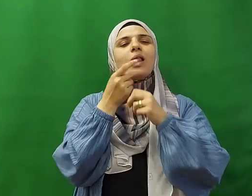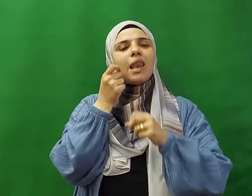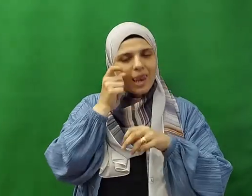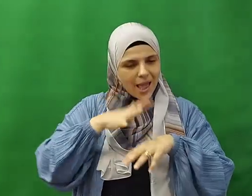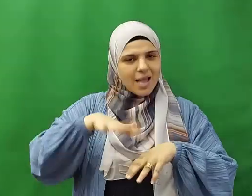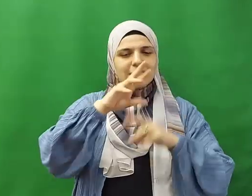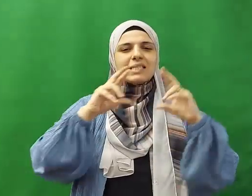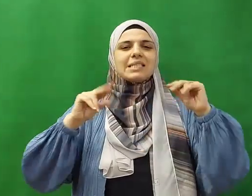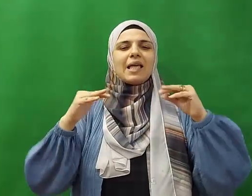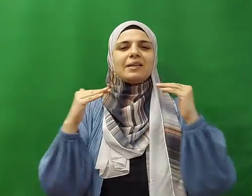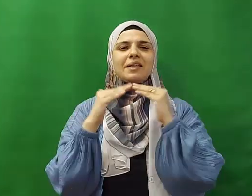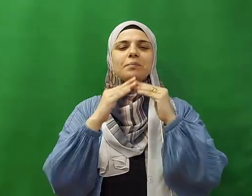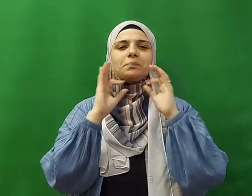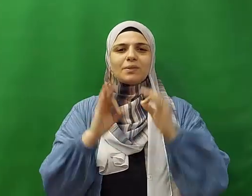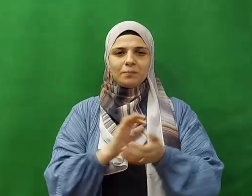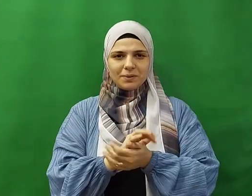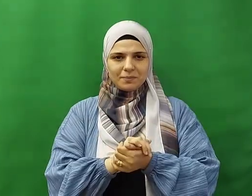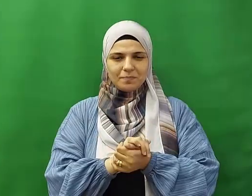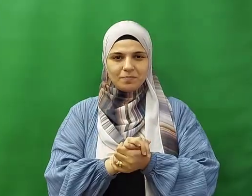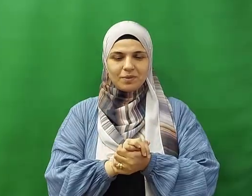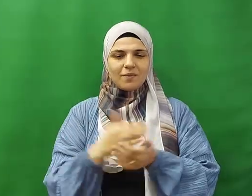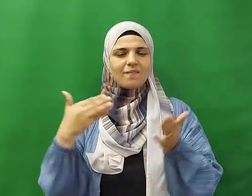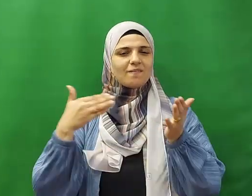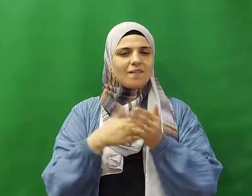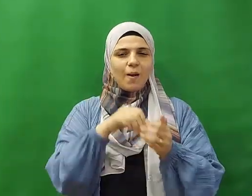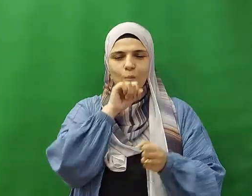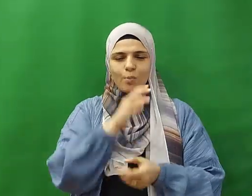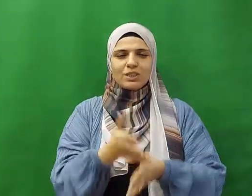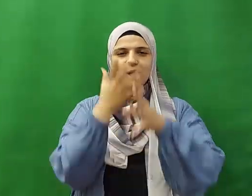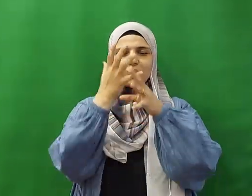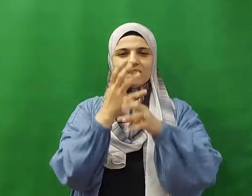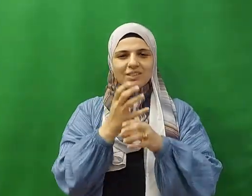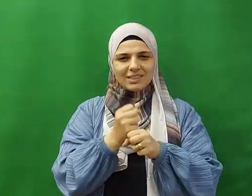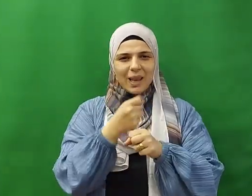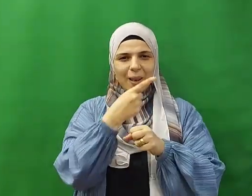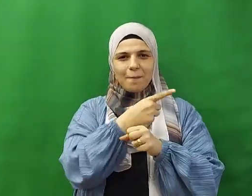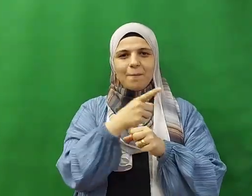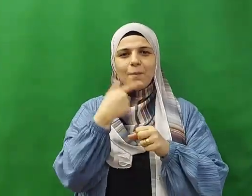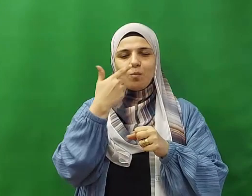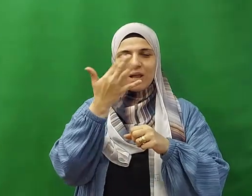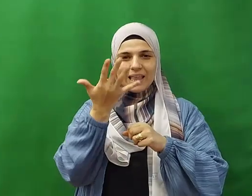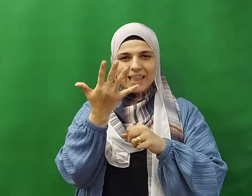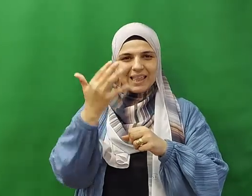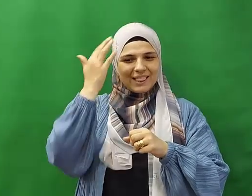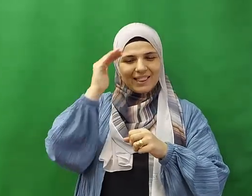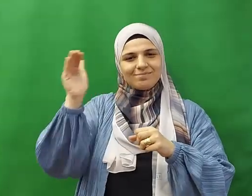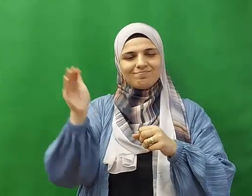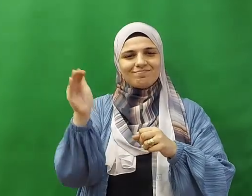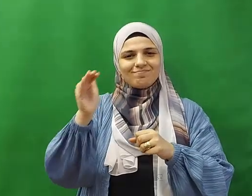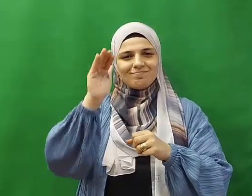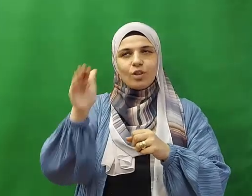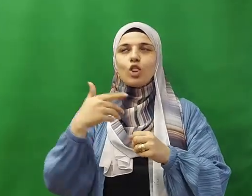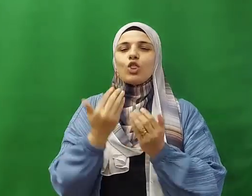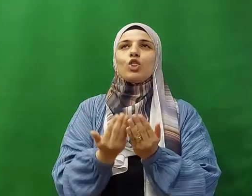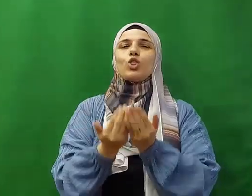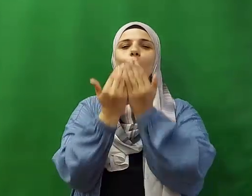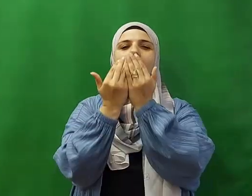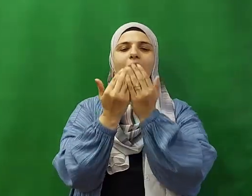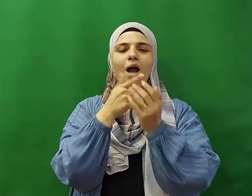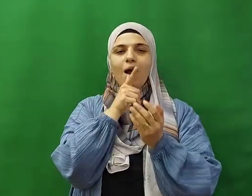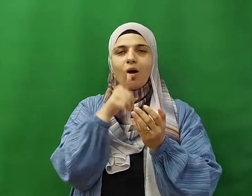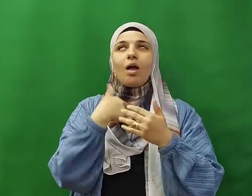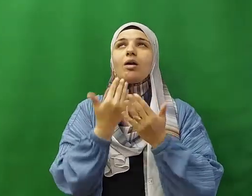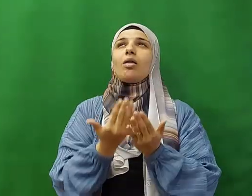ولا الناس يحبونه لخالاتهم. ثم وضع نبينا صلى الله عليه وسلم يده عليه ودعا